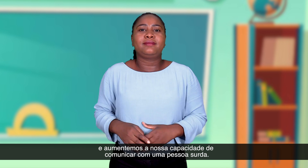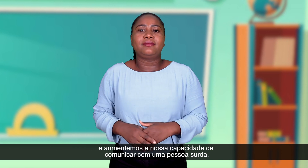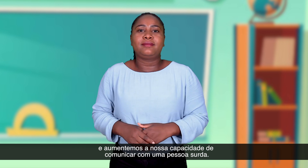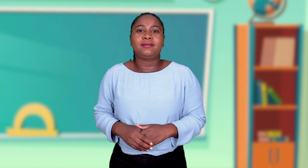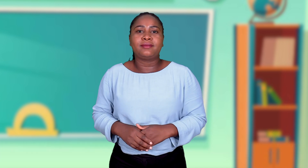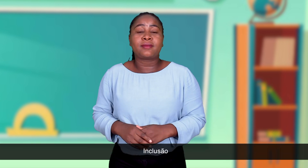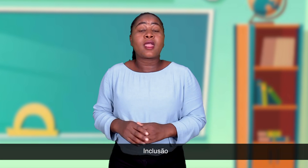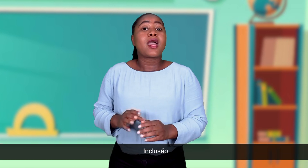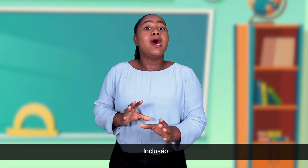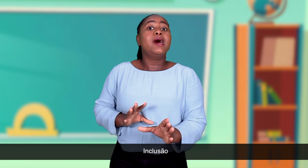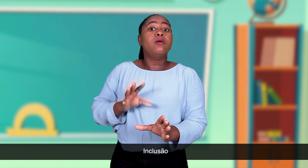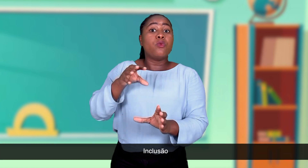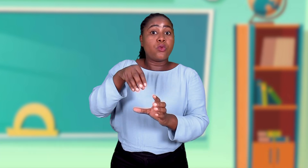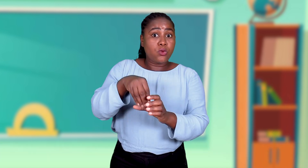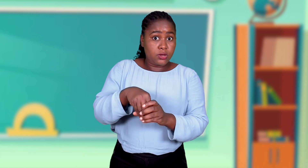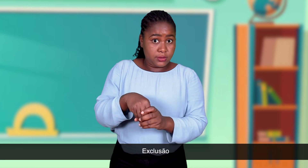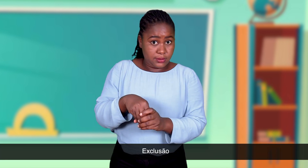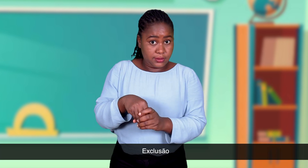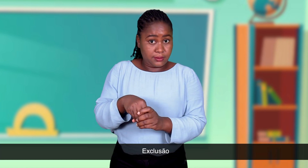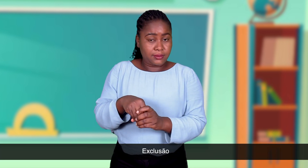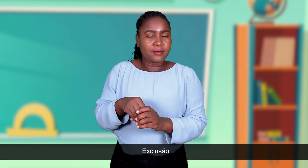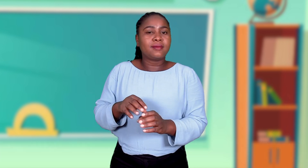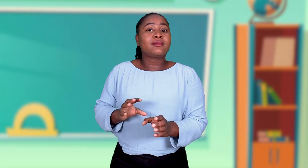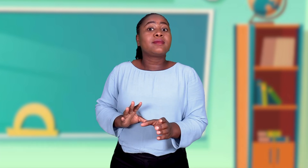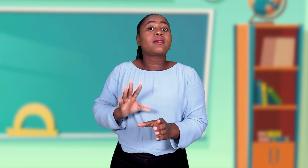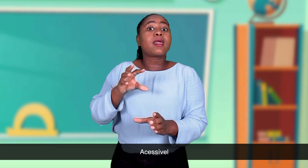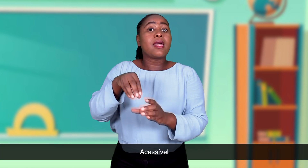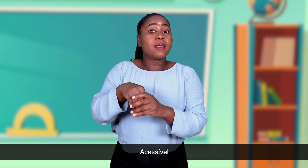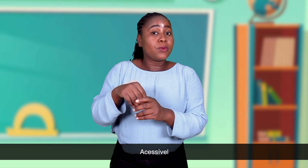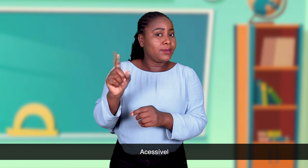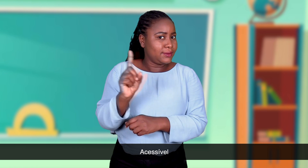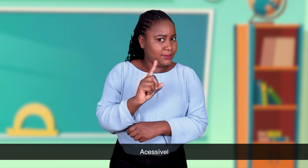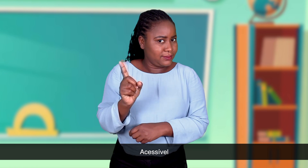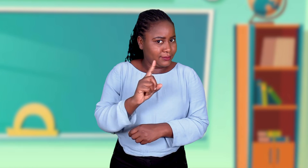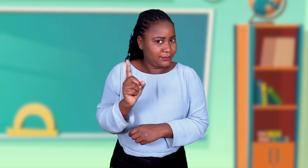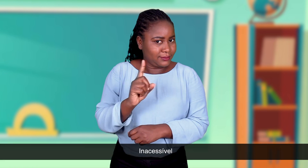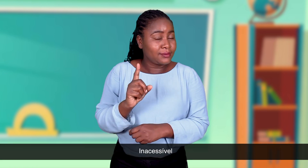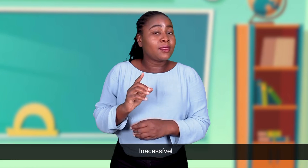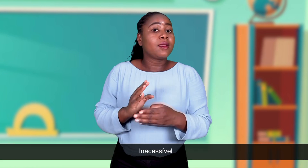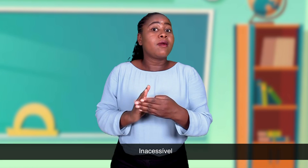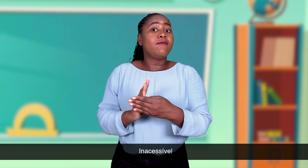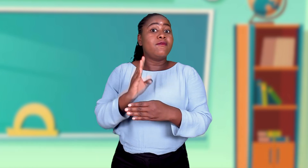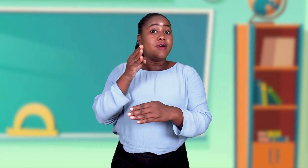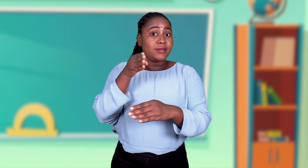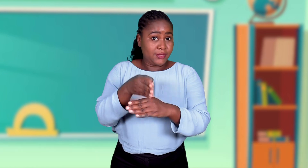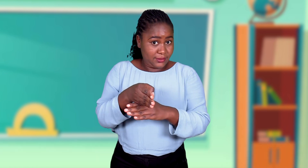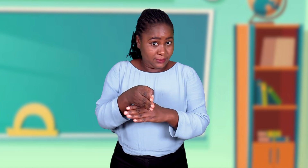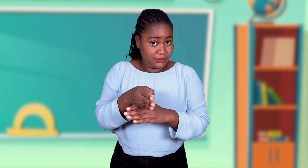surda. Inclusão, exclusão, acessível,